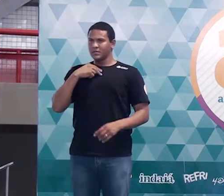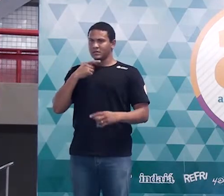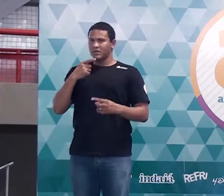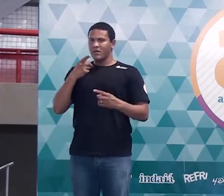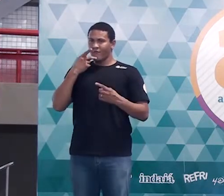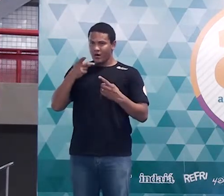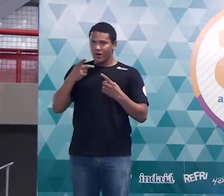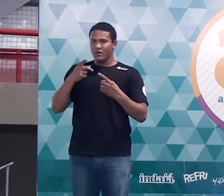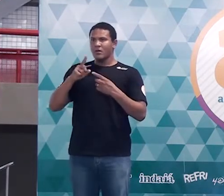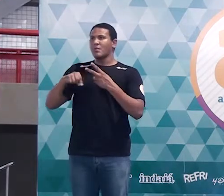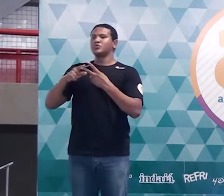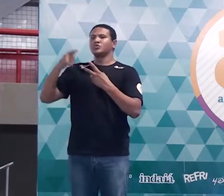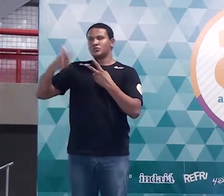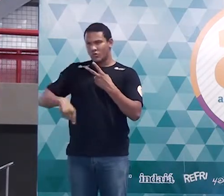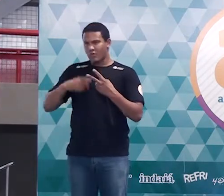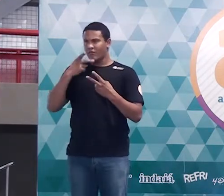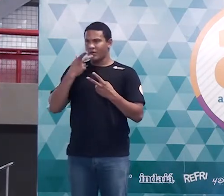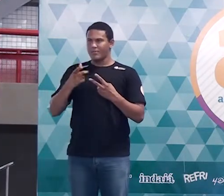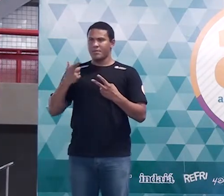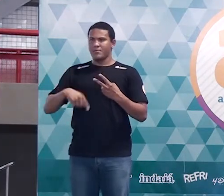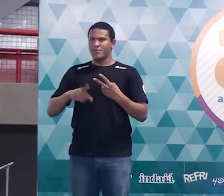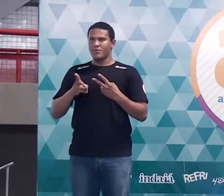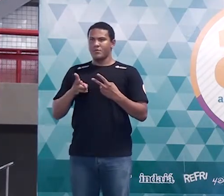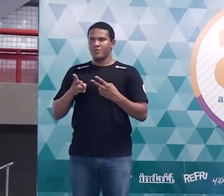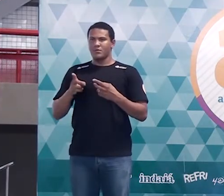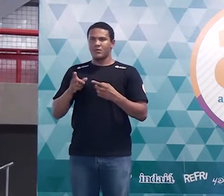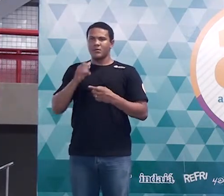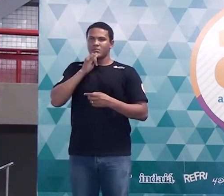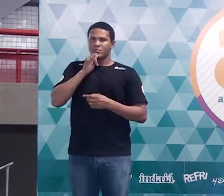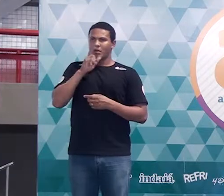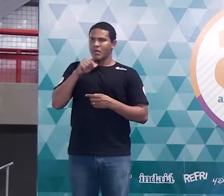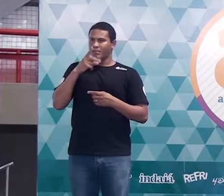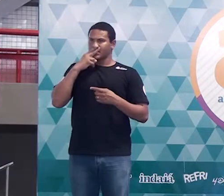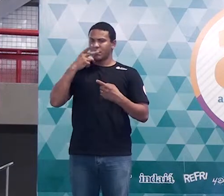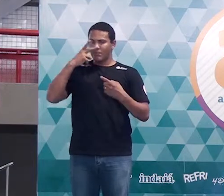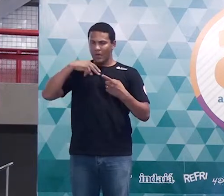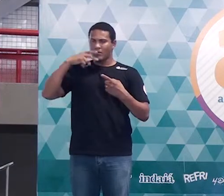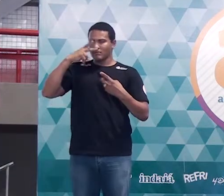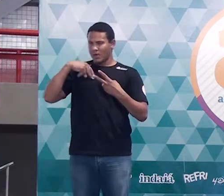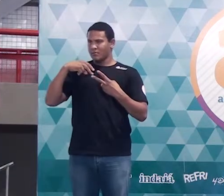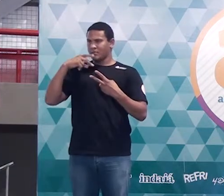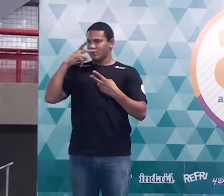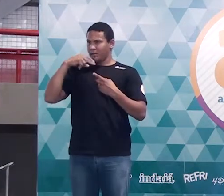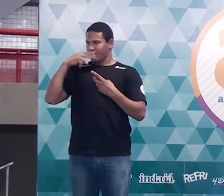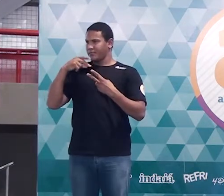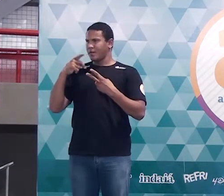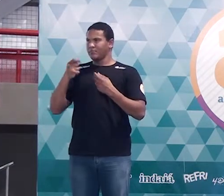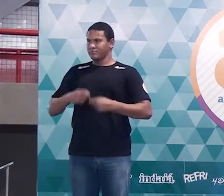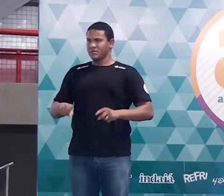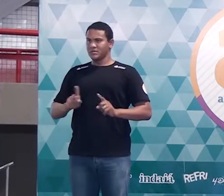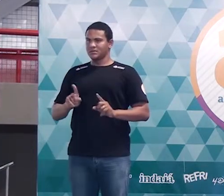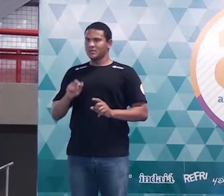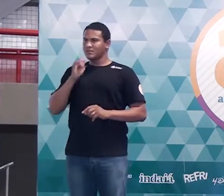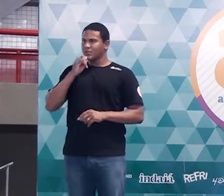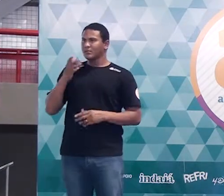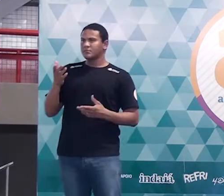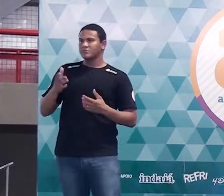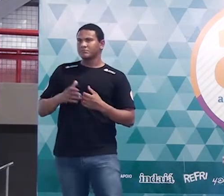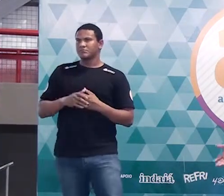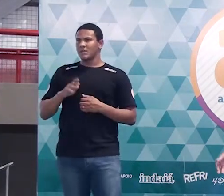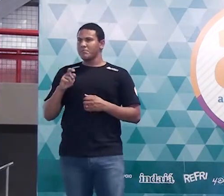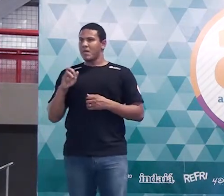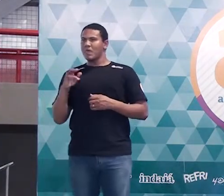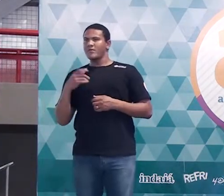que é um pleonasmo. É uma repetição desnecessária. Como a gente diz, Barão, vou